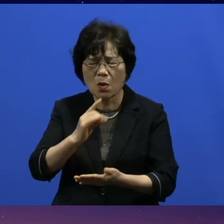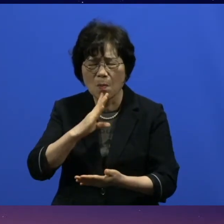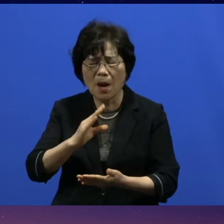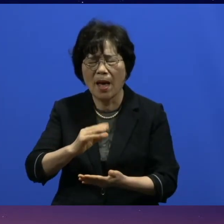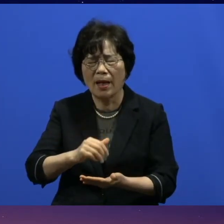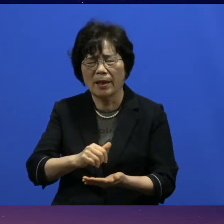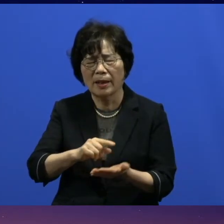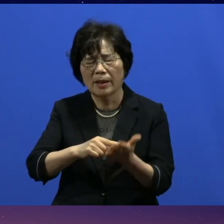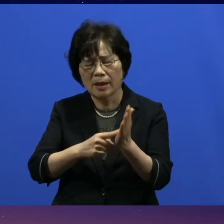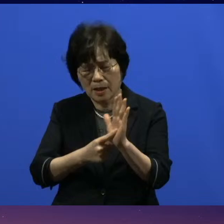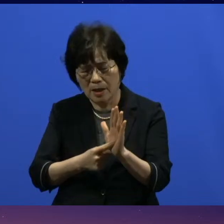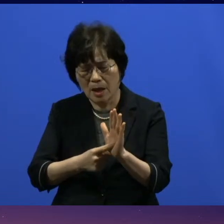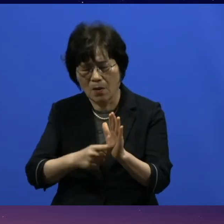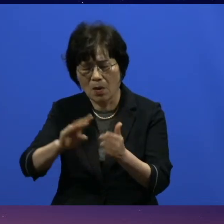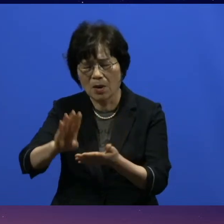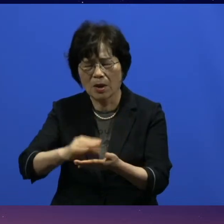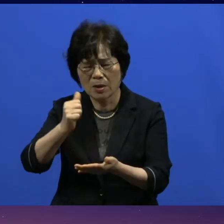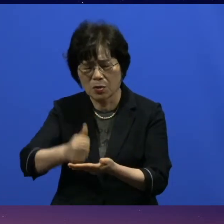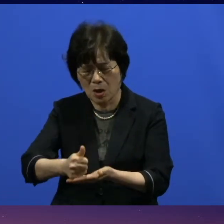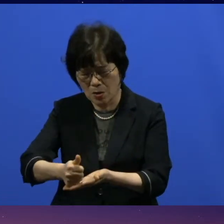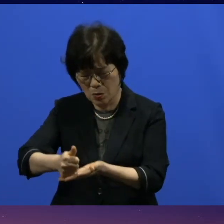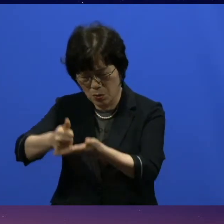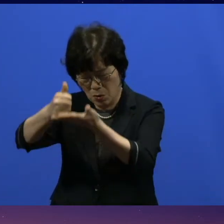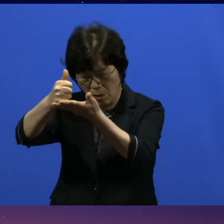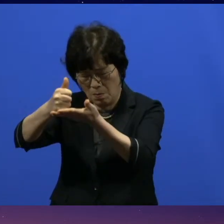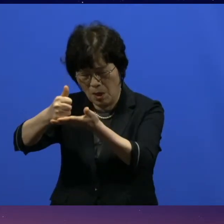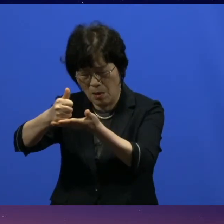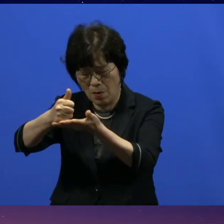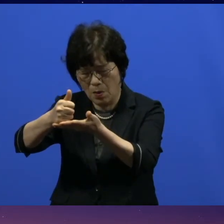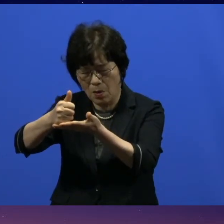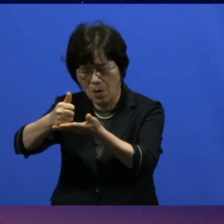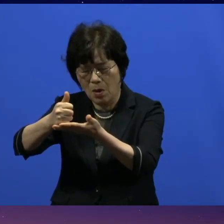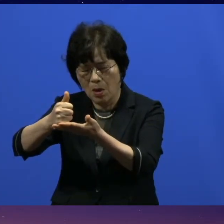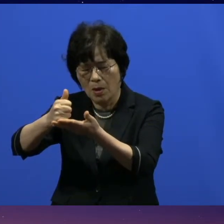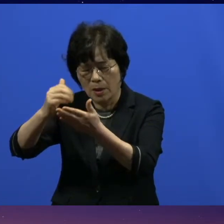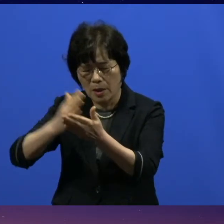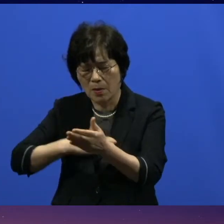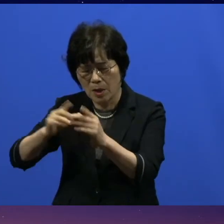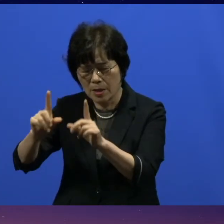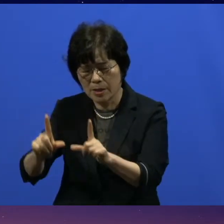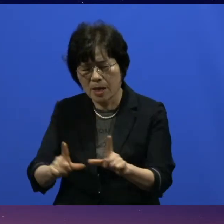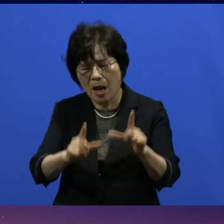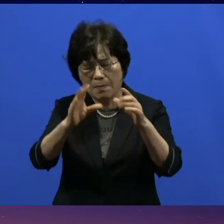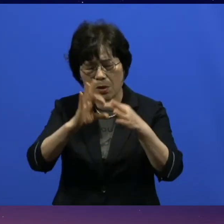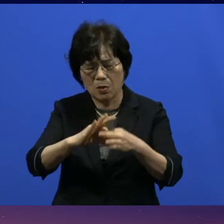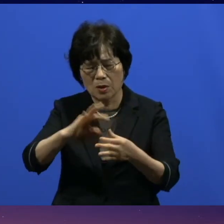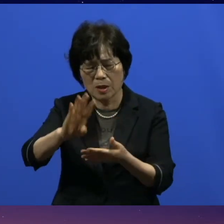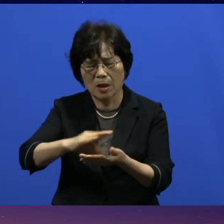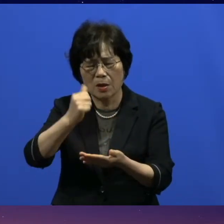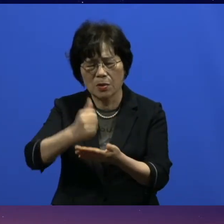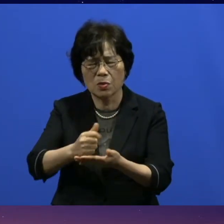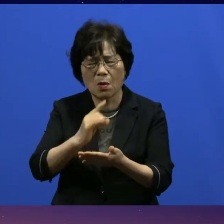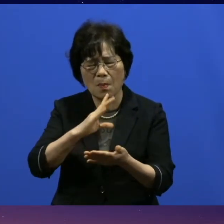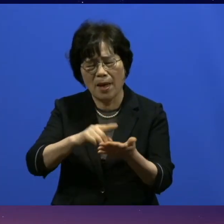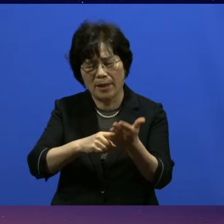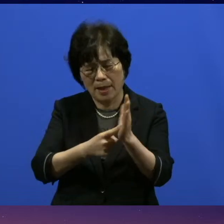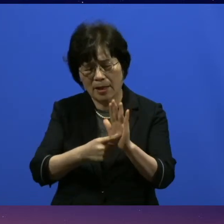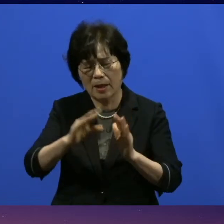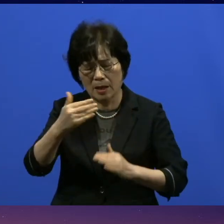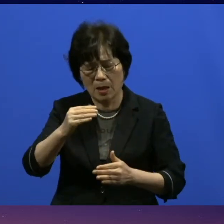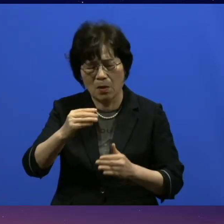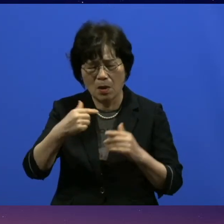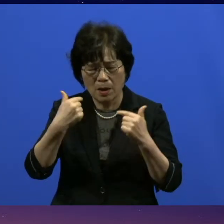존중의 여김을 받아야 합니다. 그리스도의 되심이 우리의 삶을 통하여 표현되어져야 합니다. 날마다 우리는